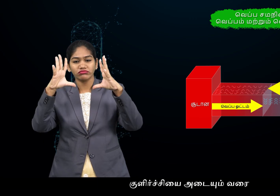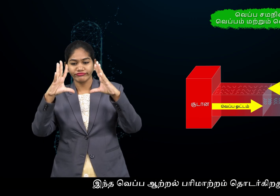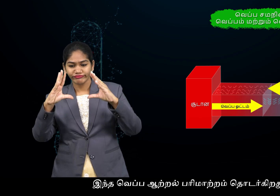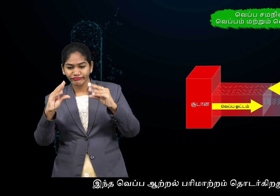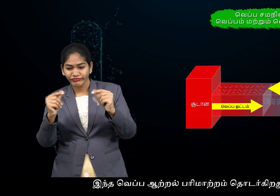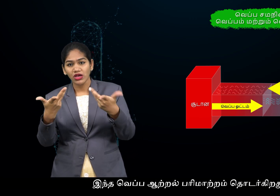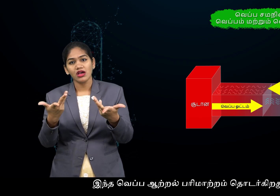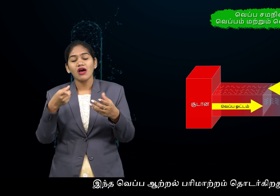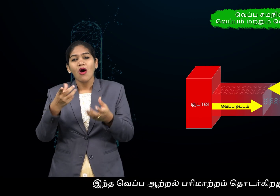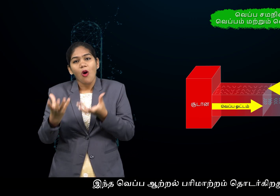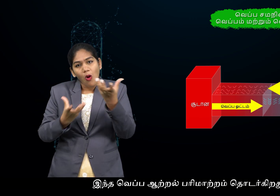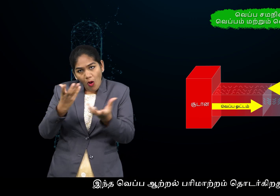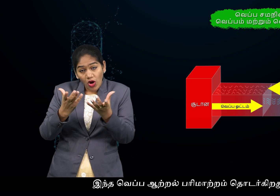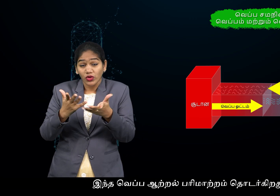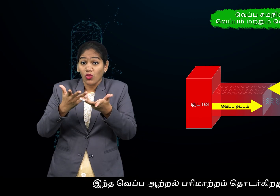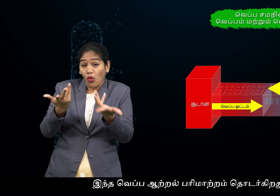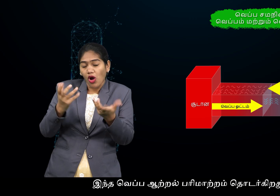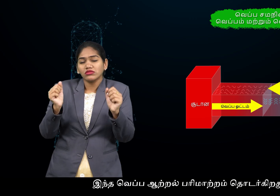இந்த வெப்ப ஆற்றல் பரிமாற்றம் தொடர்கிறது.